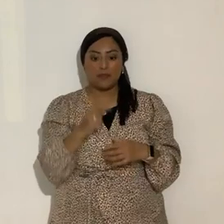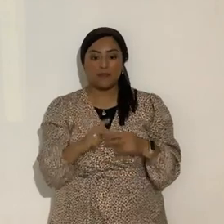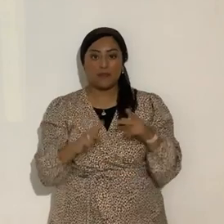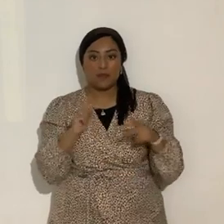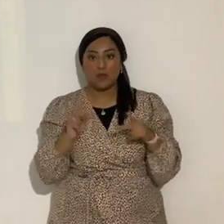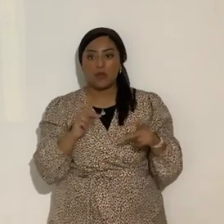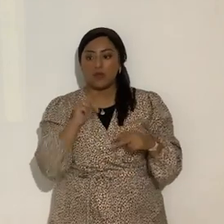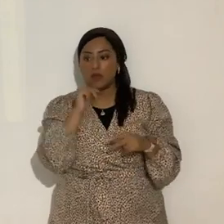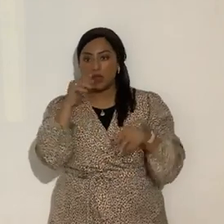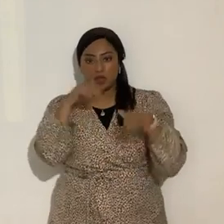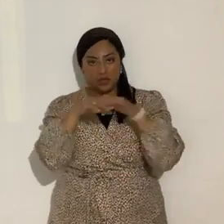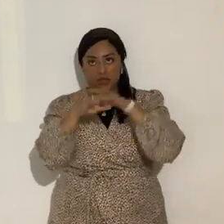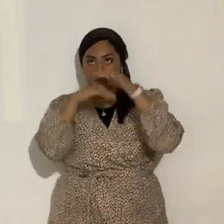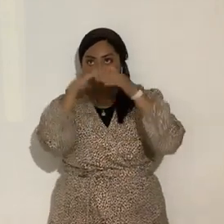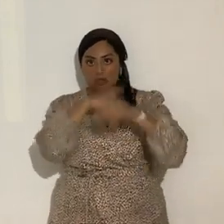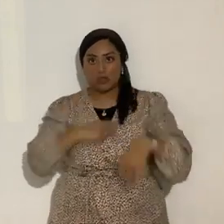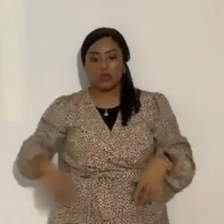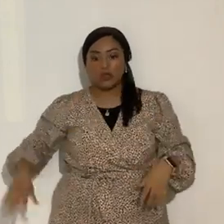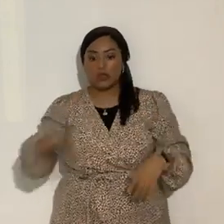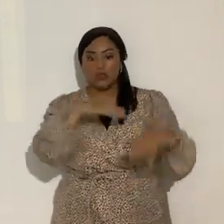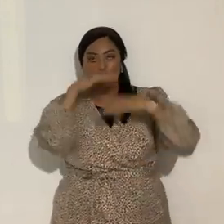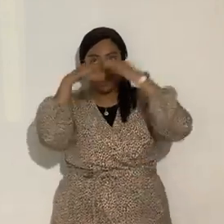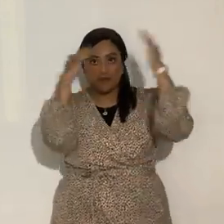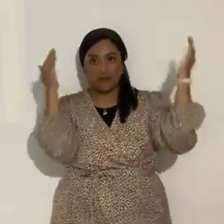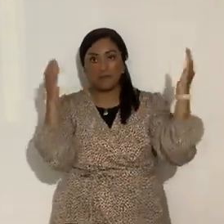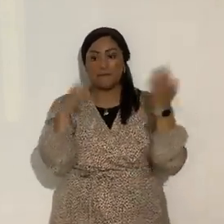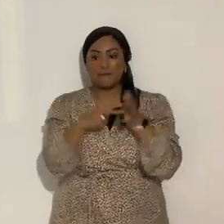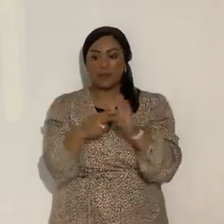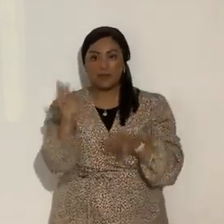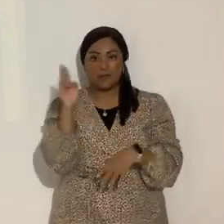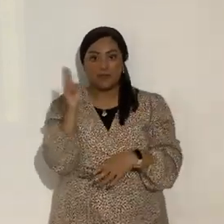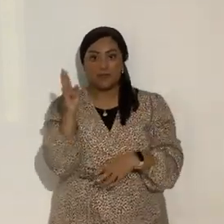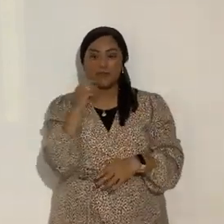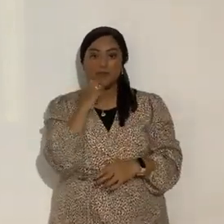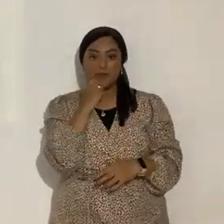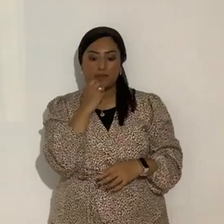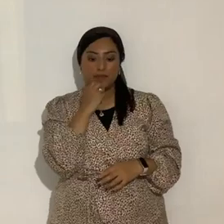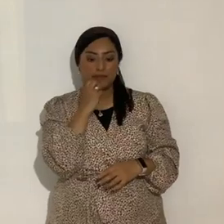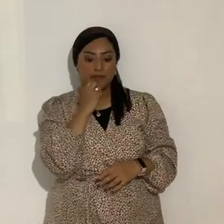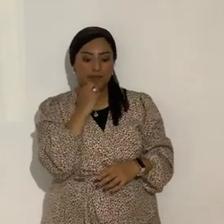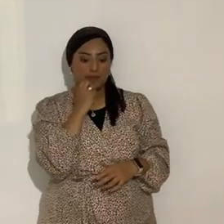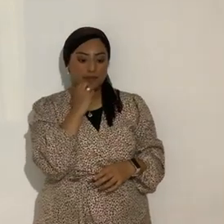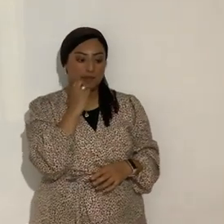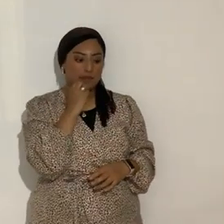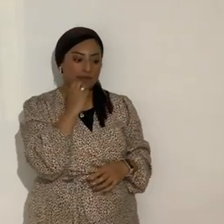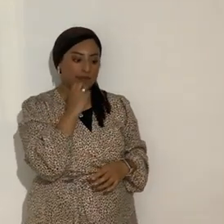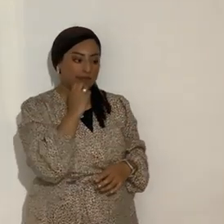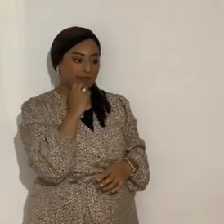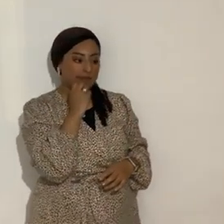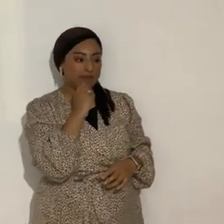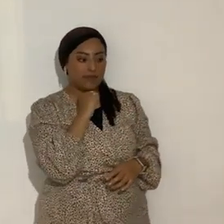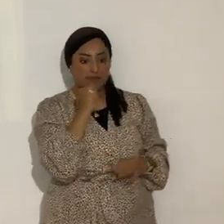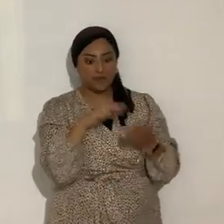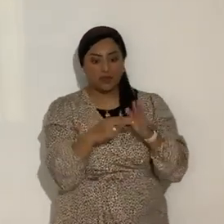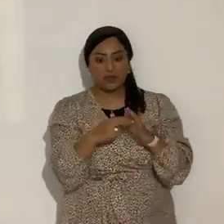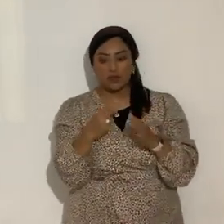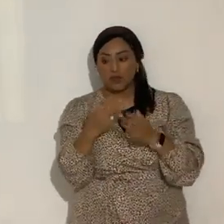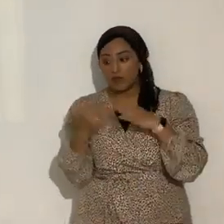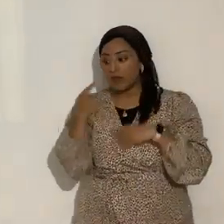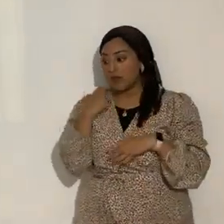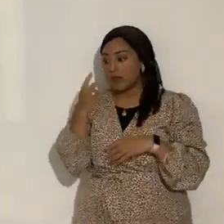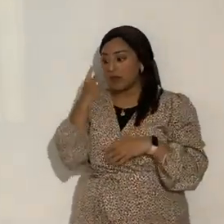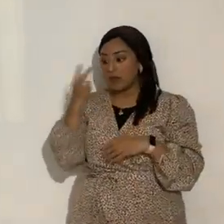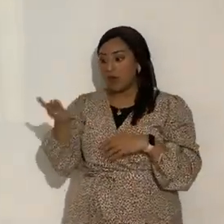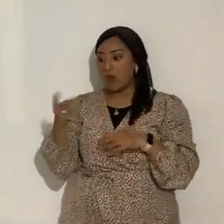van a entrar al reino de los cielos. A eso se refiere Apocalipsis, hermanos. No se refiere a otra cosa. No se refiere a que alguien le dijo, nos vemos